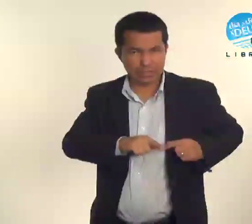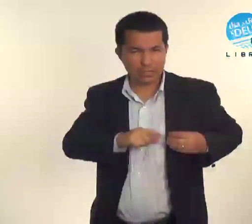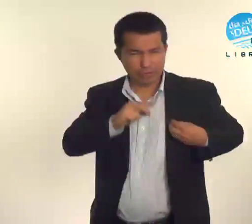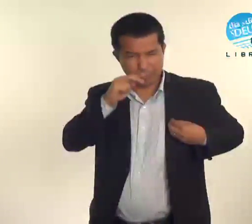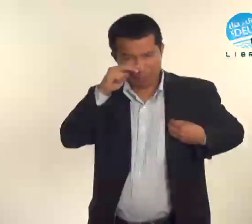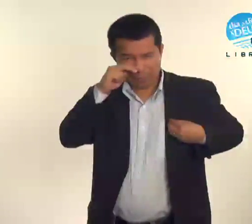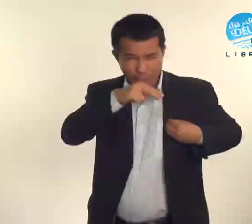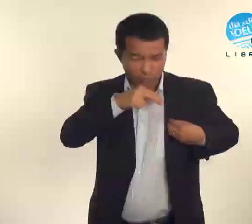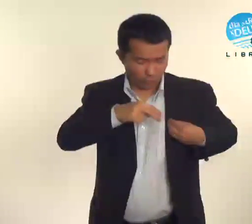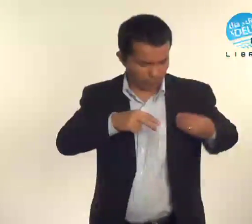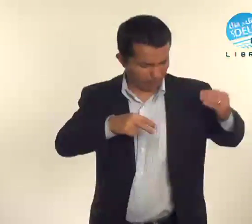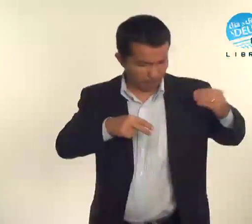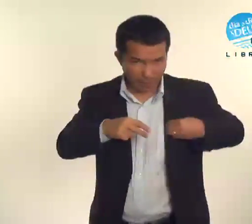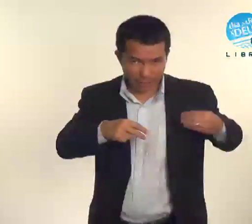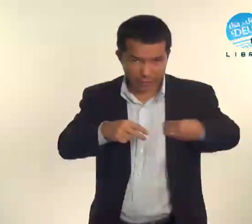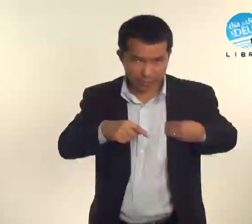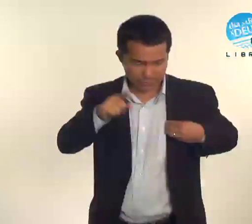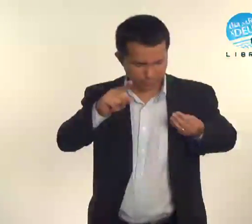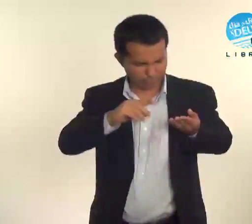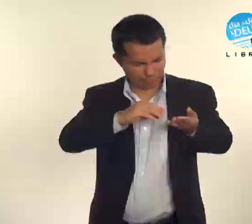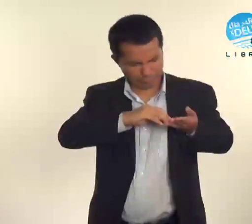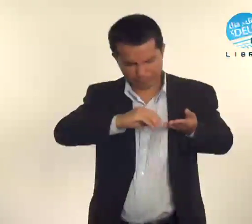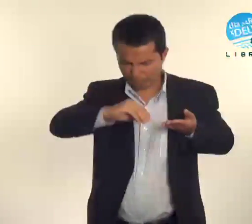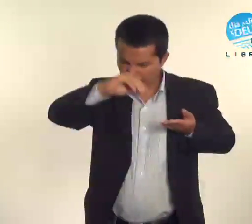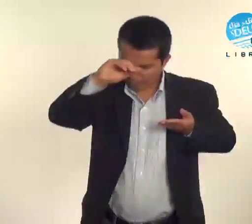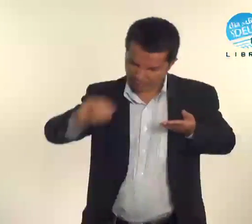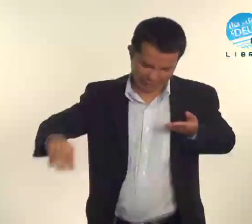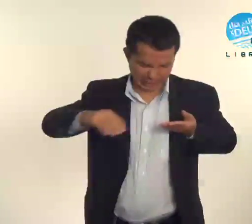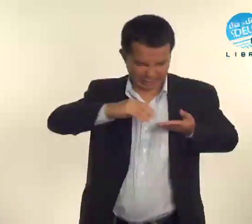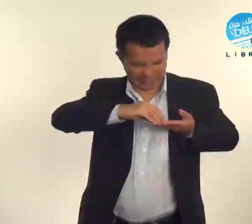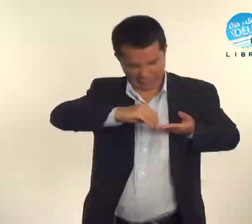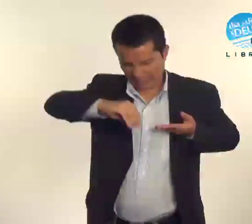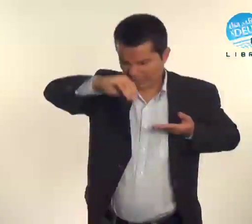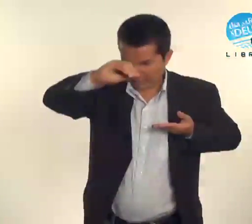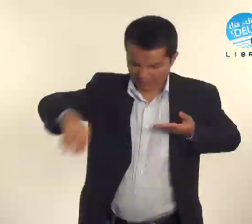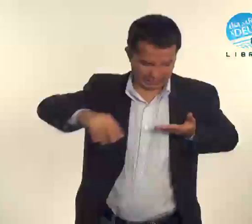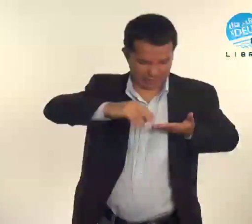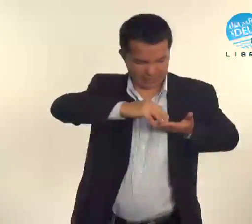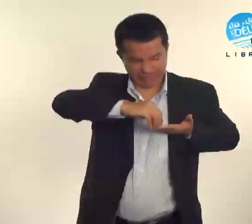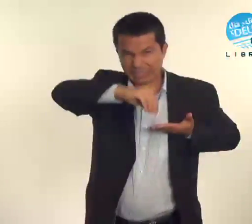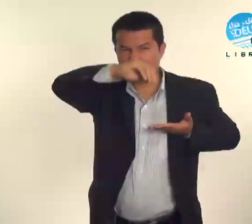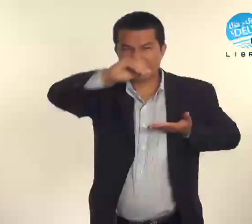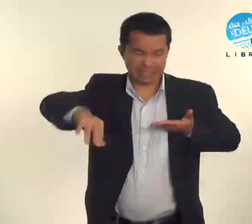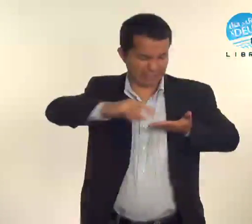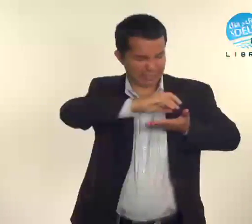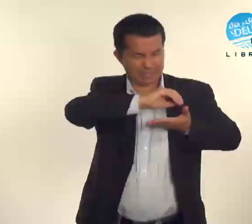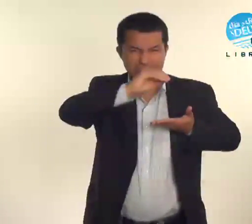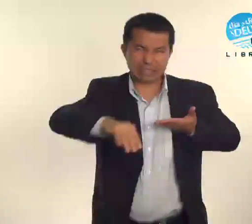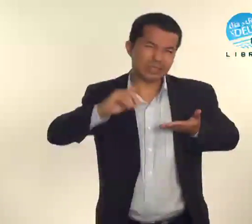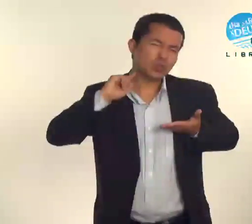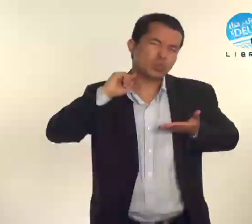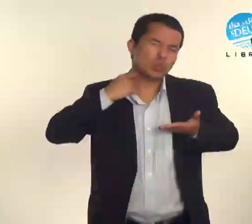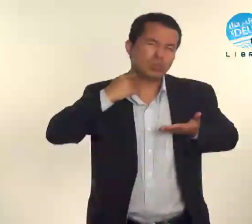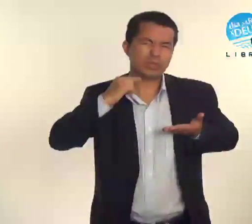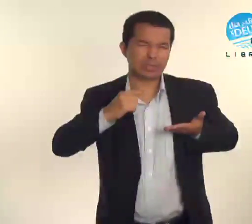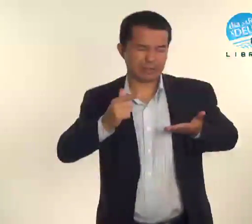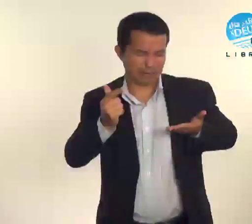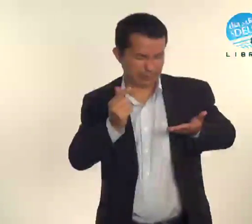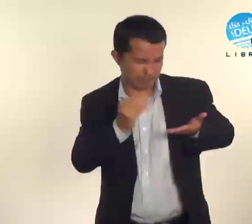cobrindo, sacando, tirando, arrancando a gente das próprias ciladas